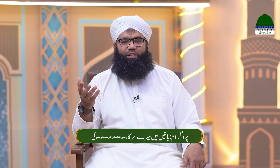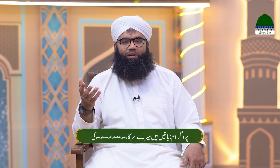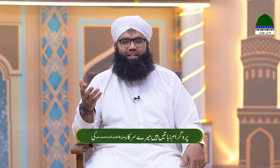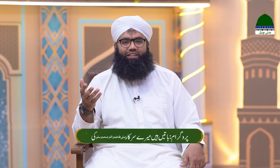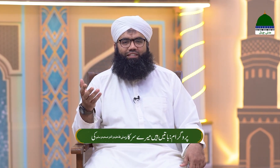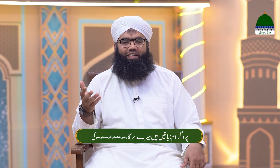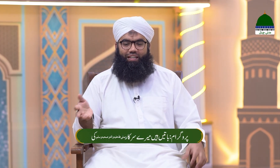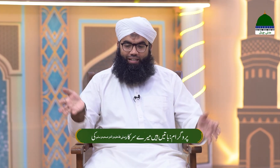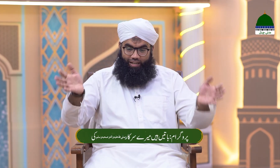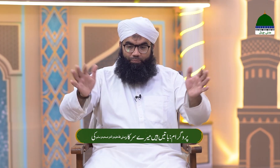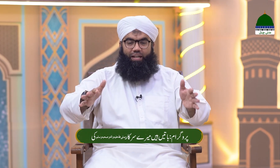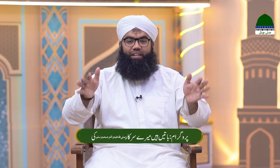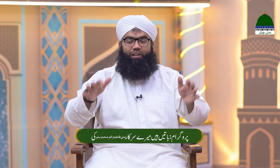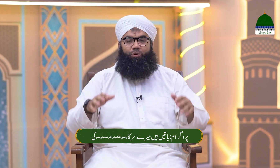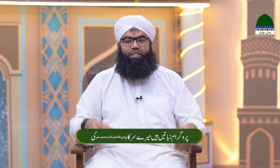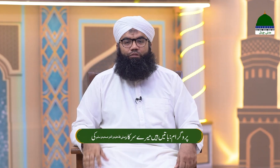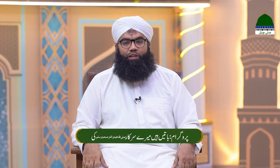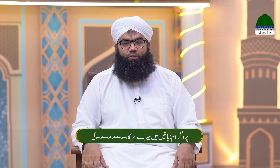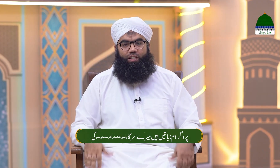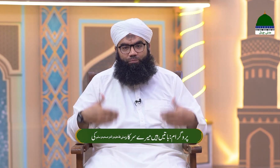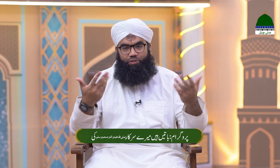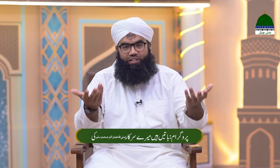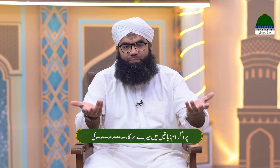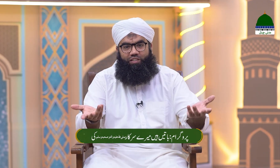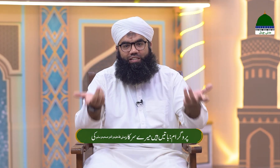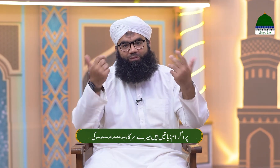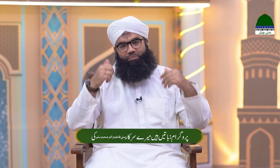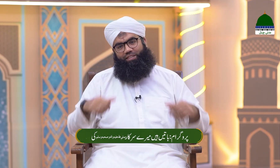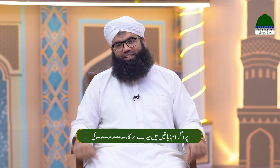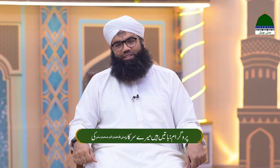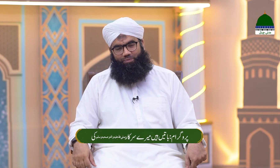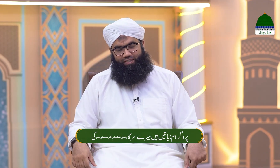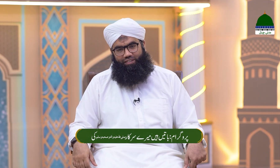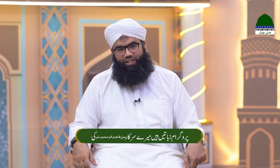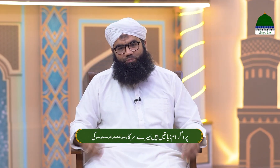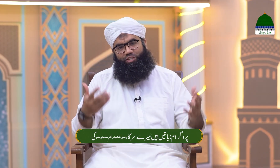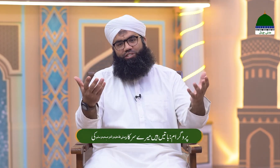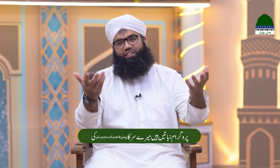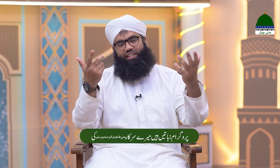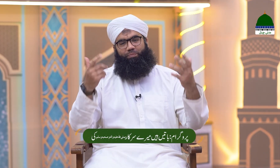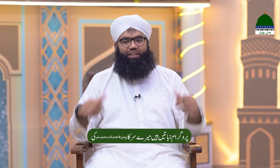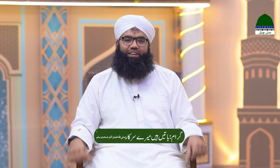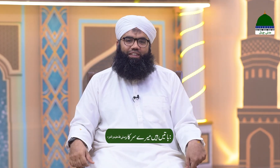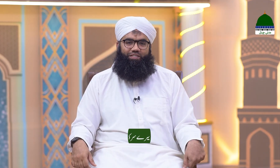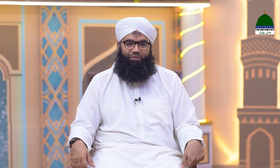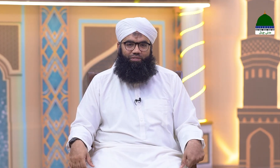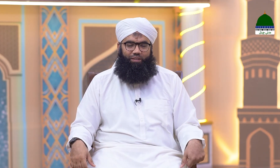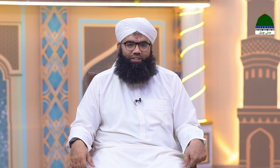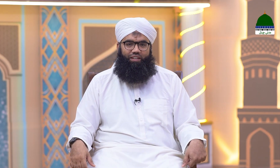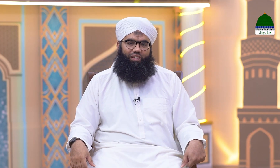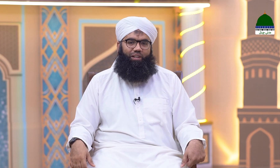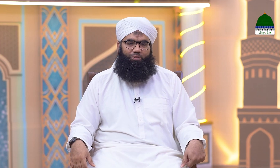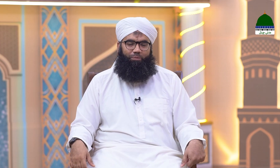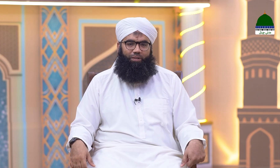اور شفقت فرمایا کرتے کہ ہر بیٹھنے والے کو یہی فیل ہوتا کہ مجھ سے سب سے زیادہ محبت کرتے ہیں، سبحان اللہ، مجھے چاہتے ہیں پیارے آقا علیہ الصلوۃ